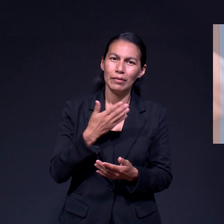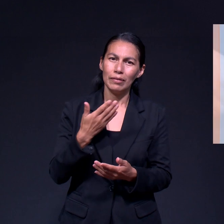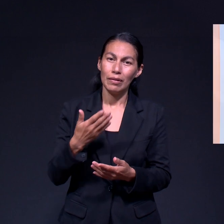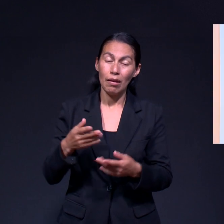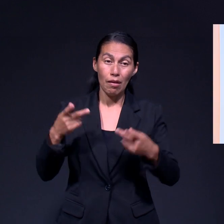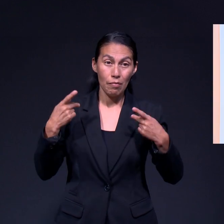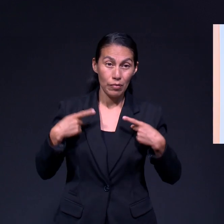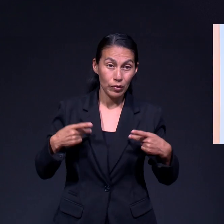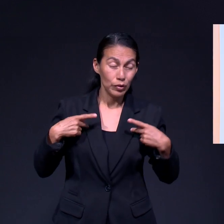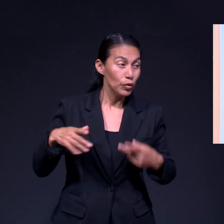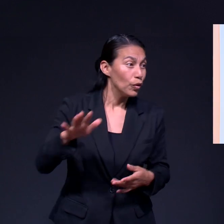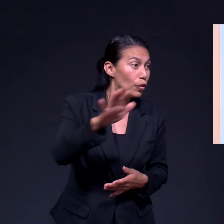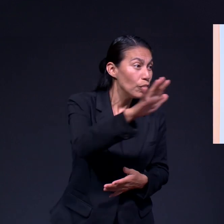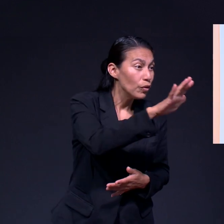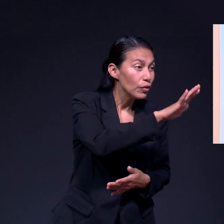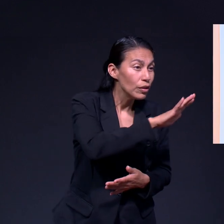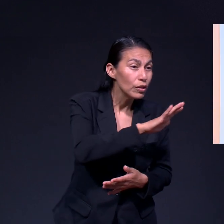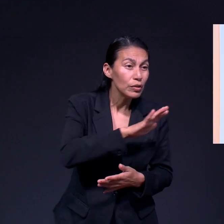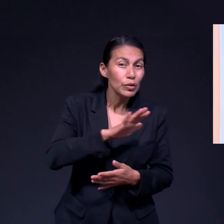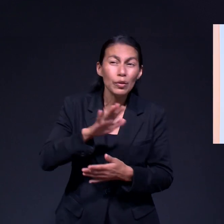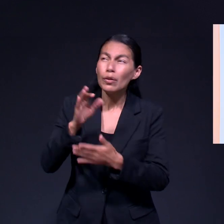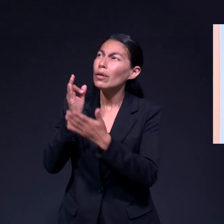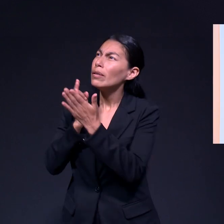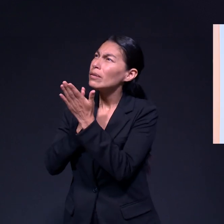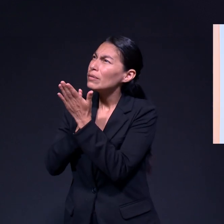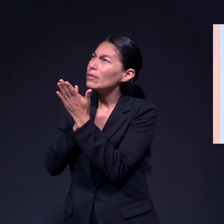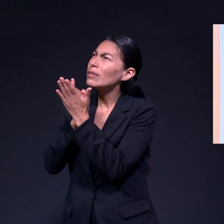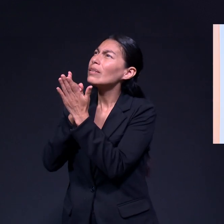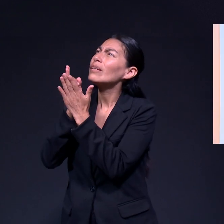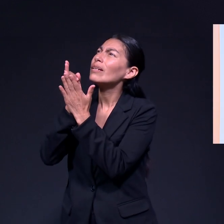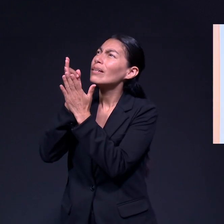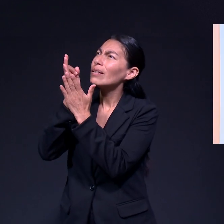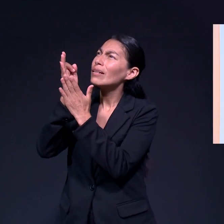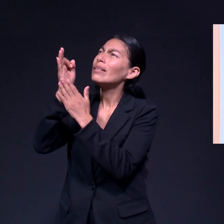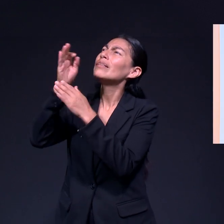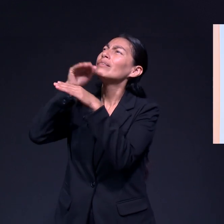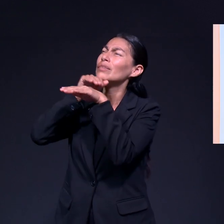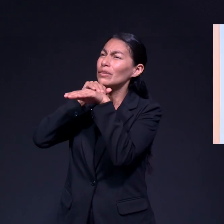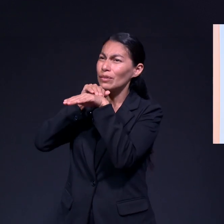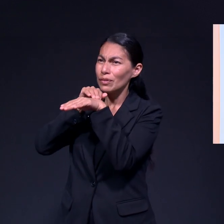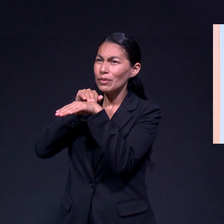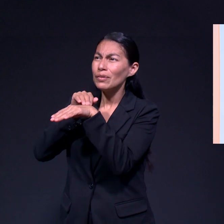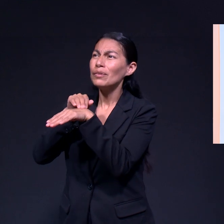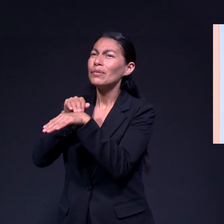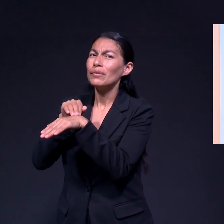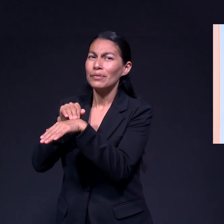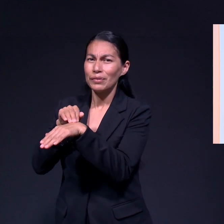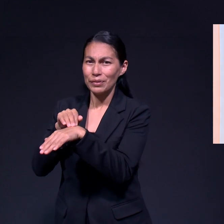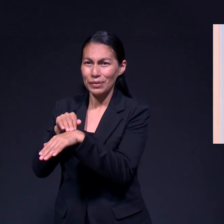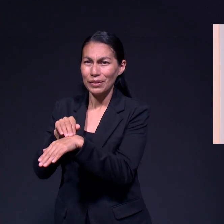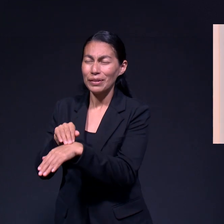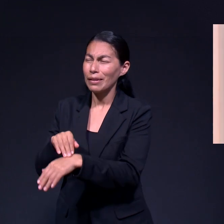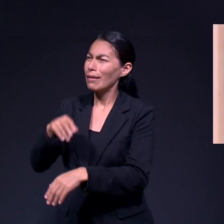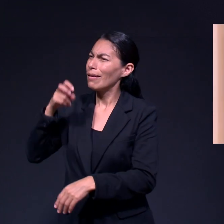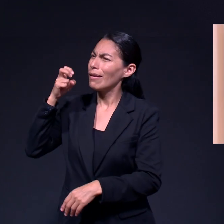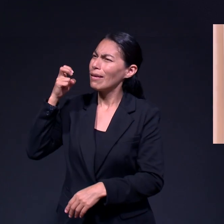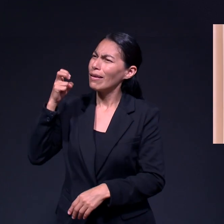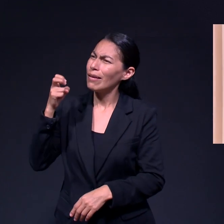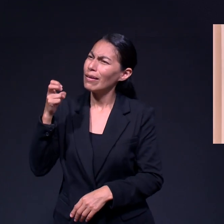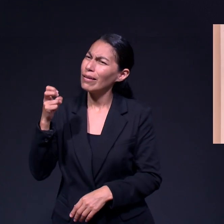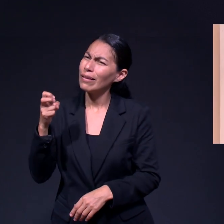el que habita al abrigo del altísimo Ángel